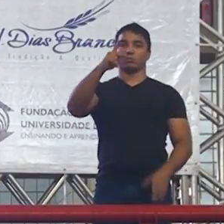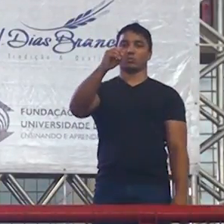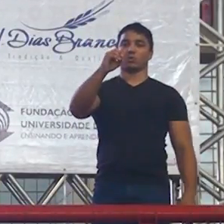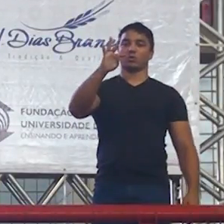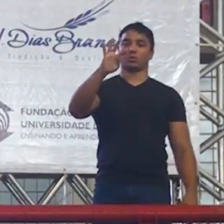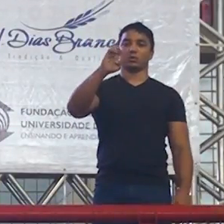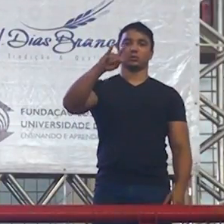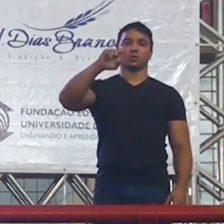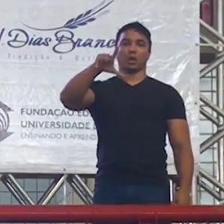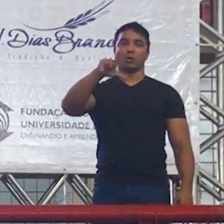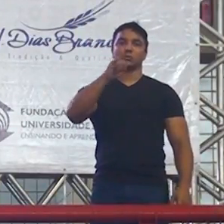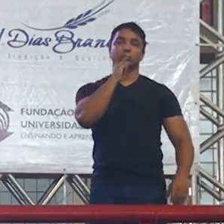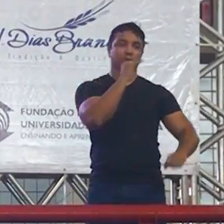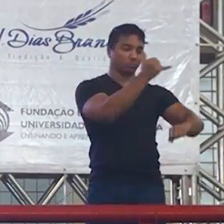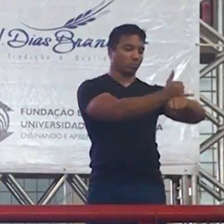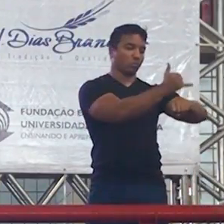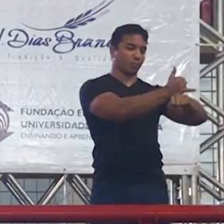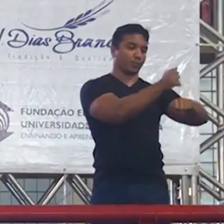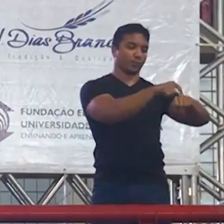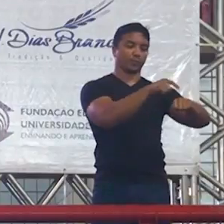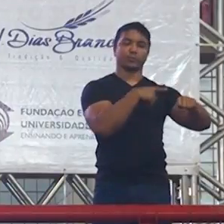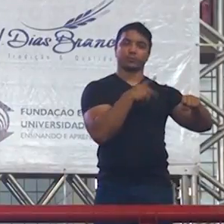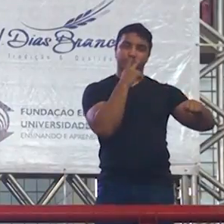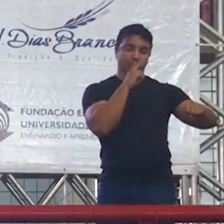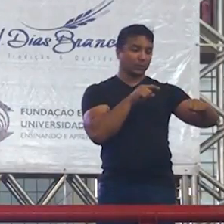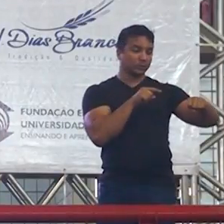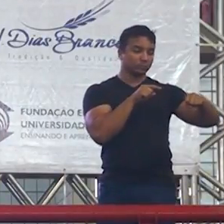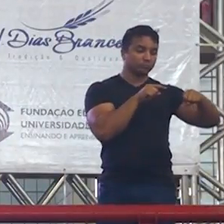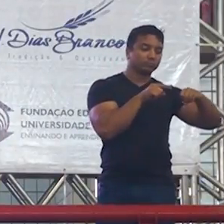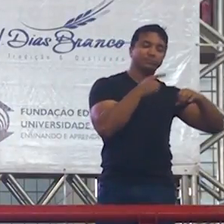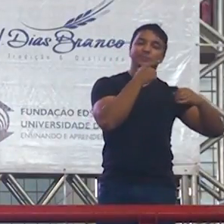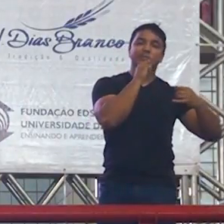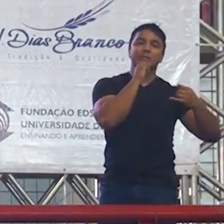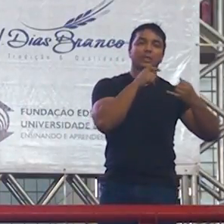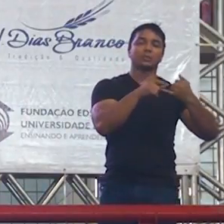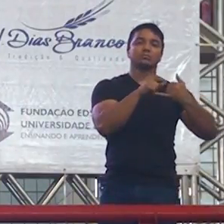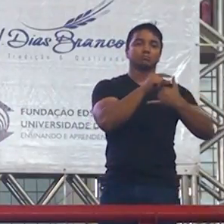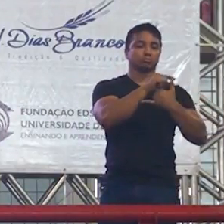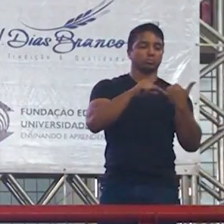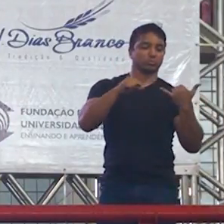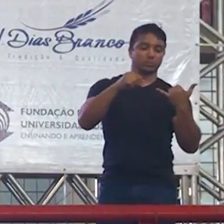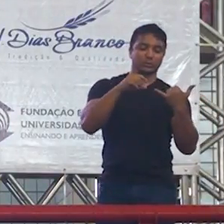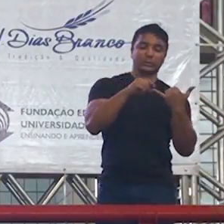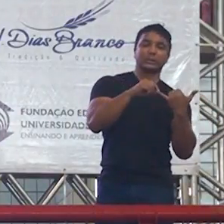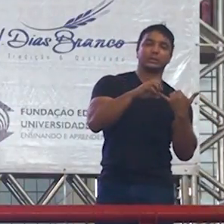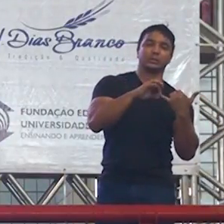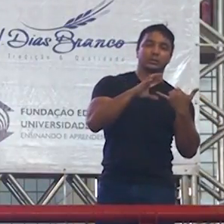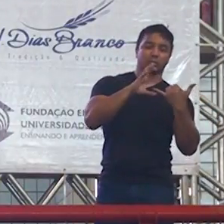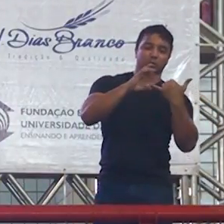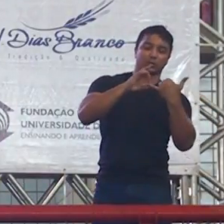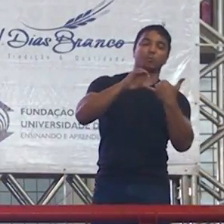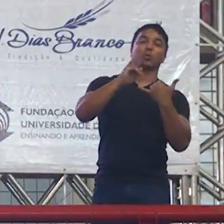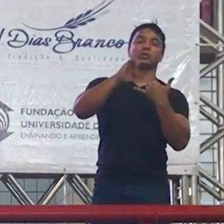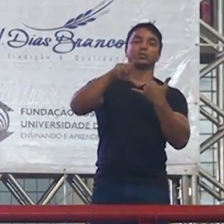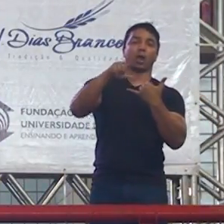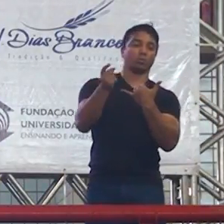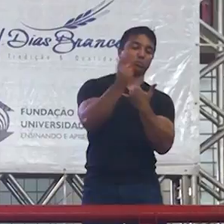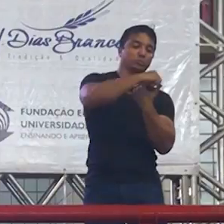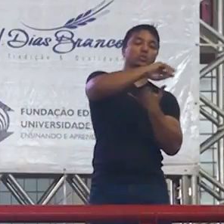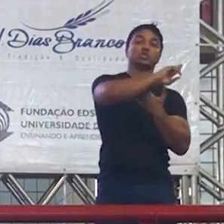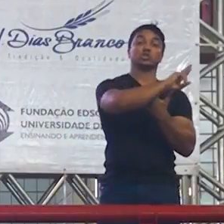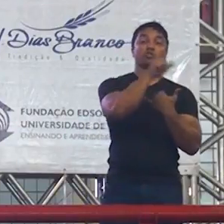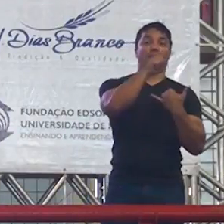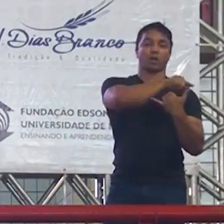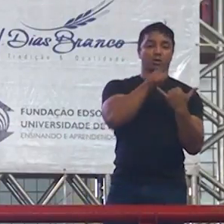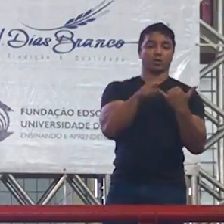eu pegar um metal e ligar na ponta do metal, na outra ponta do metal, potenciais diferentes,